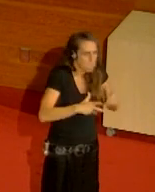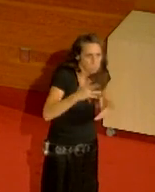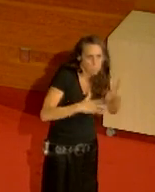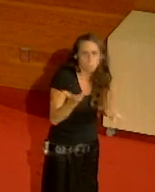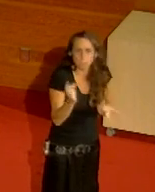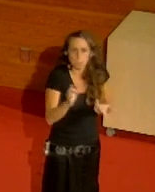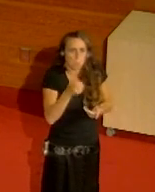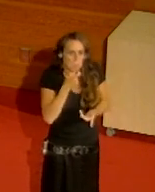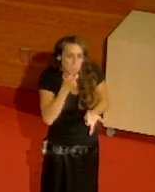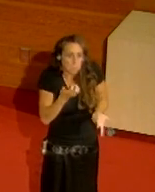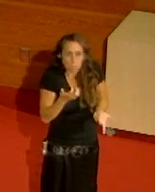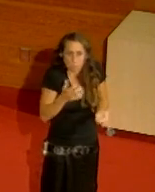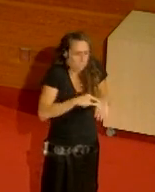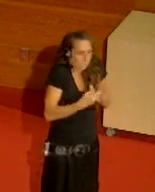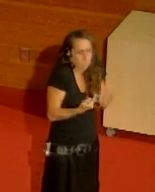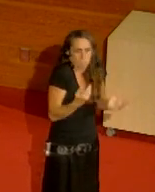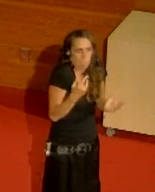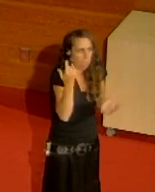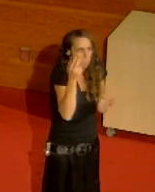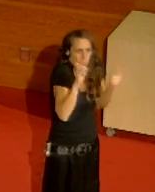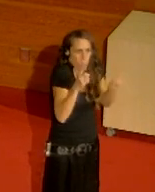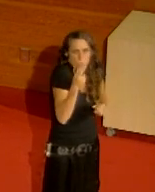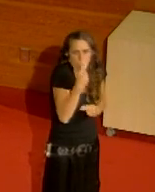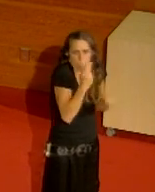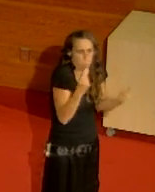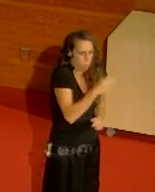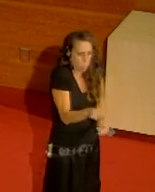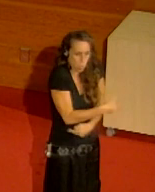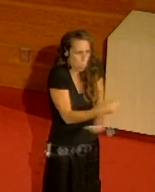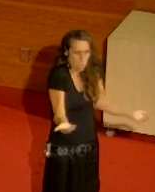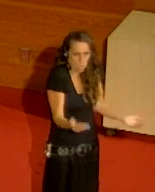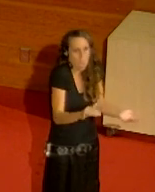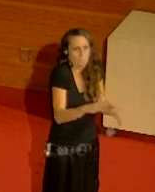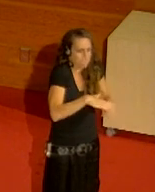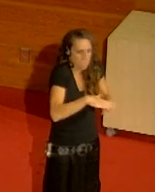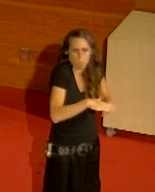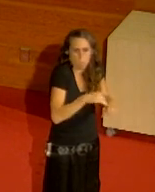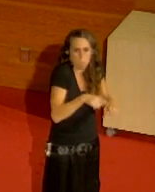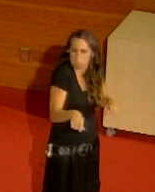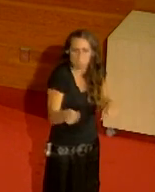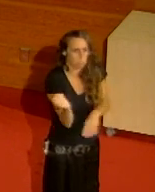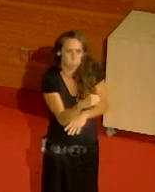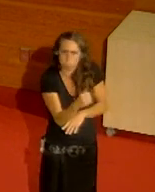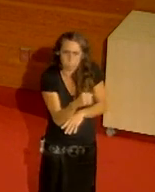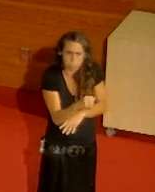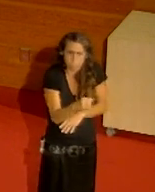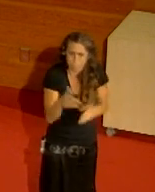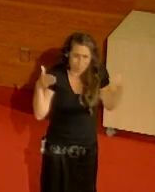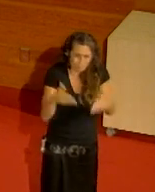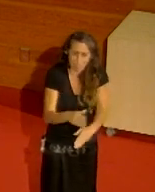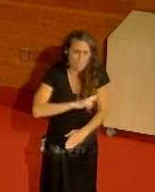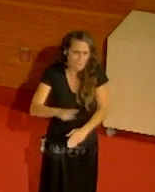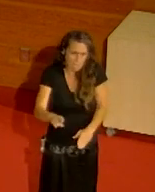sistema educativo público entiende que un niño tiene que tener básicamente les enseñan religión entonces hay una parte de la sociedad